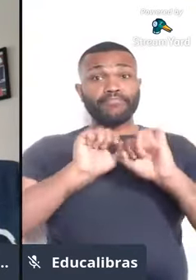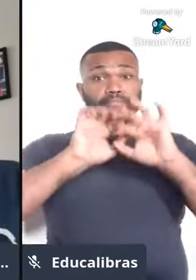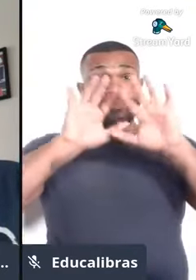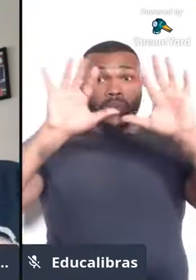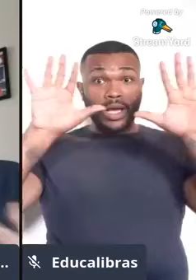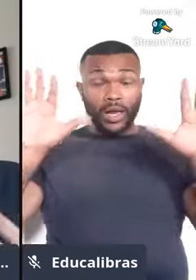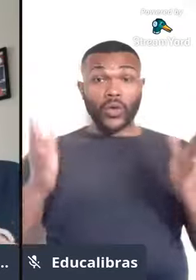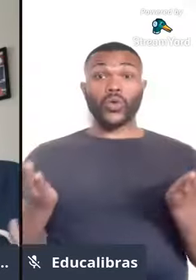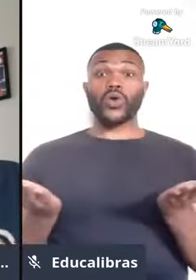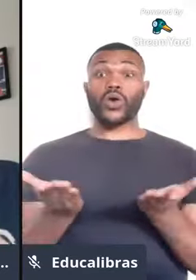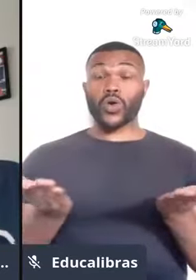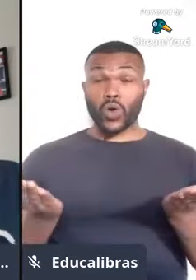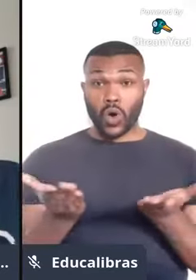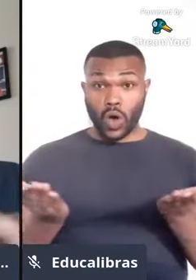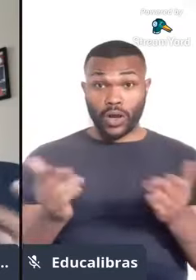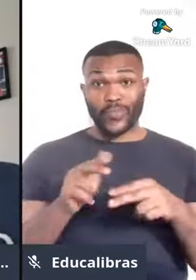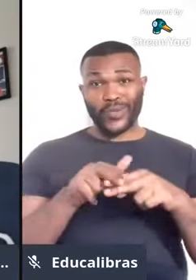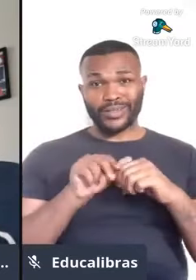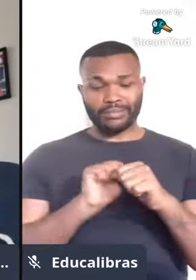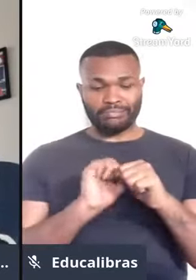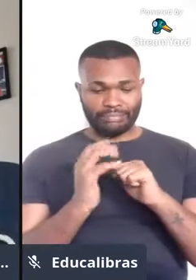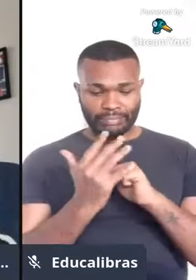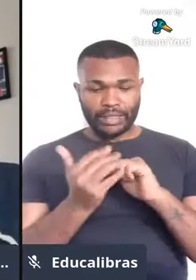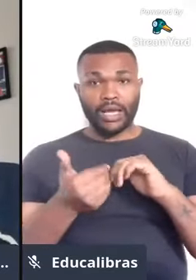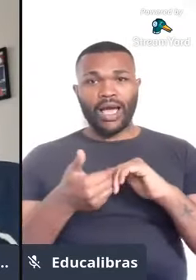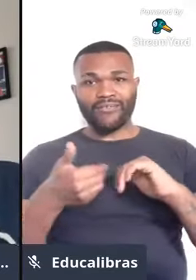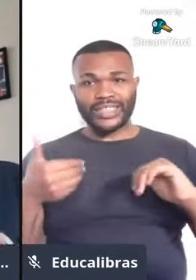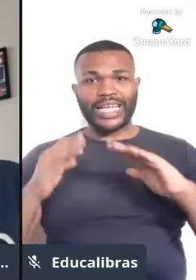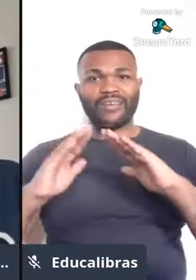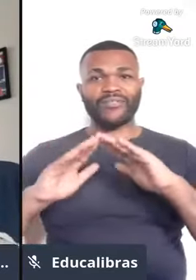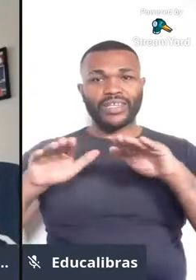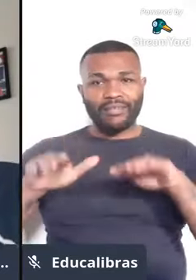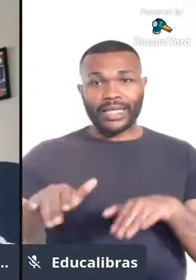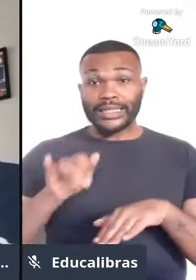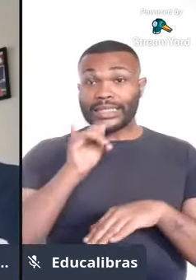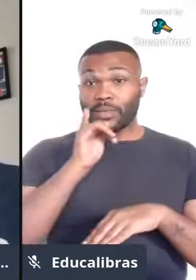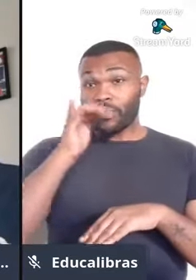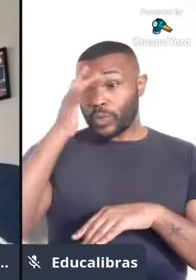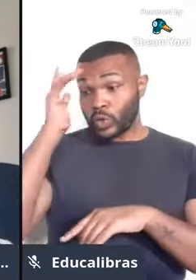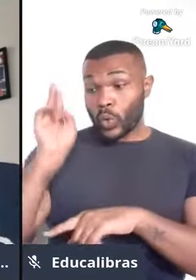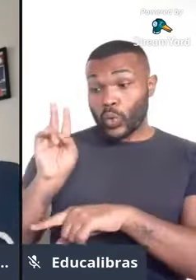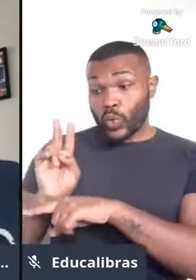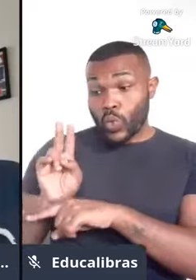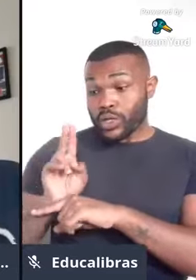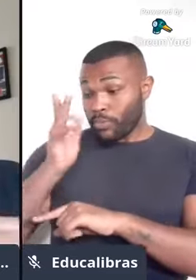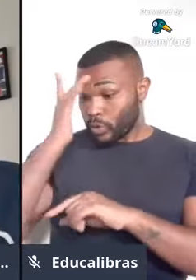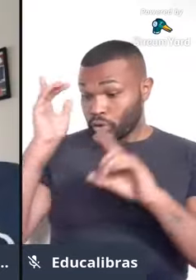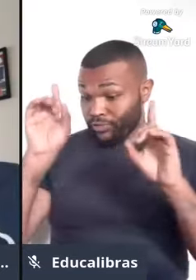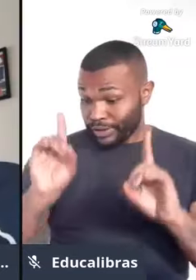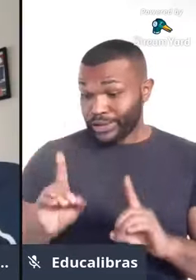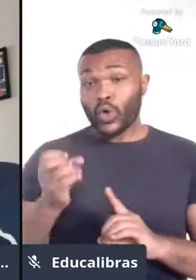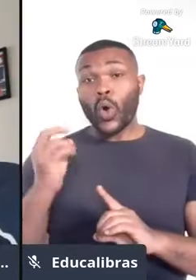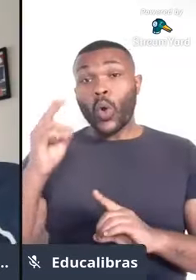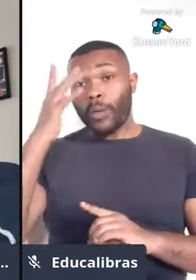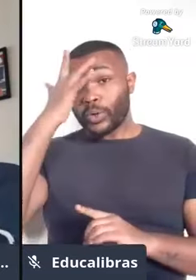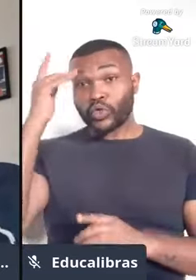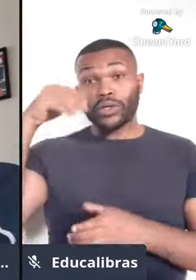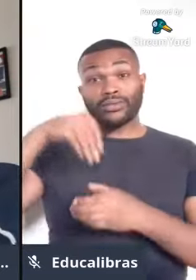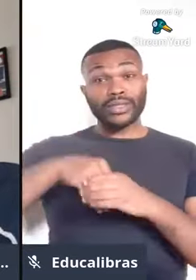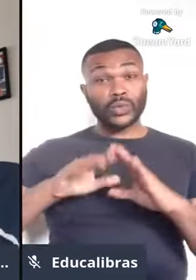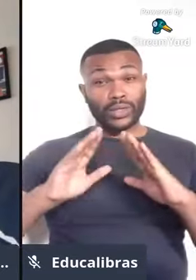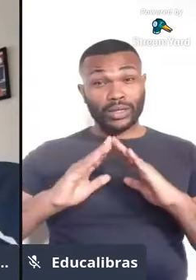momento, a gente, pessoa com deficiência, quem cuida de pessoa com deficiência, quem tem pessoa com deficiência em casa, de qualquer natureza,